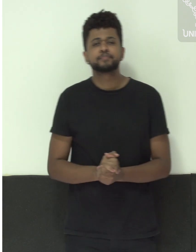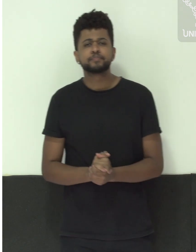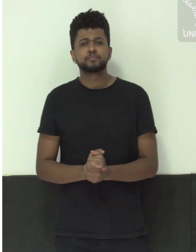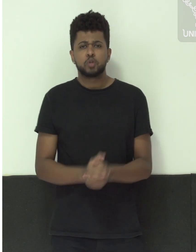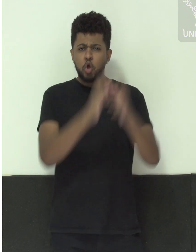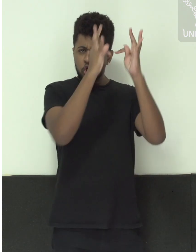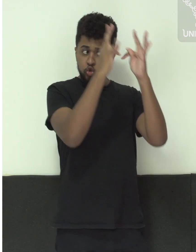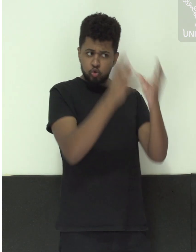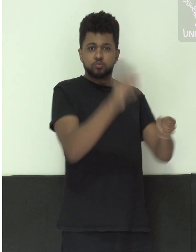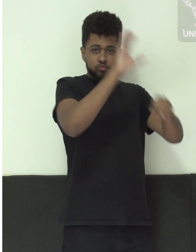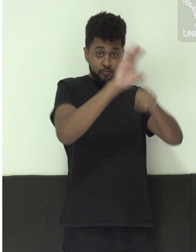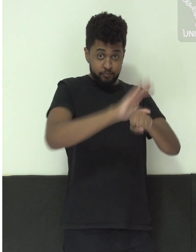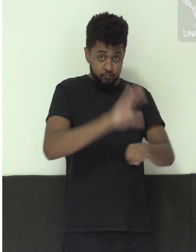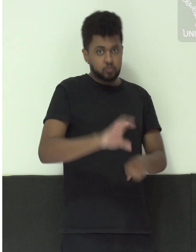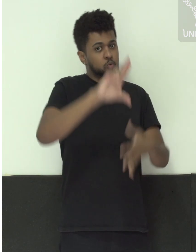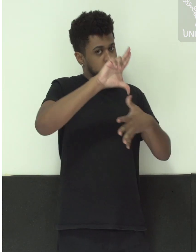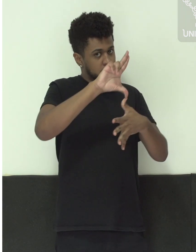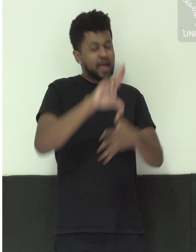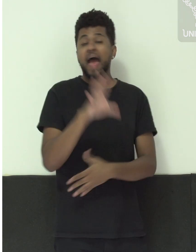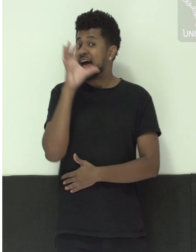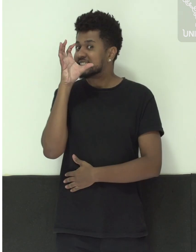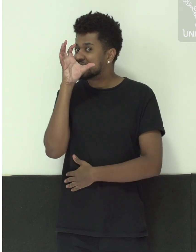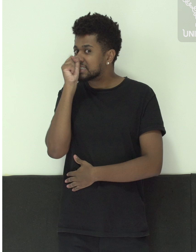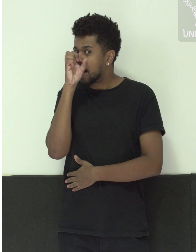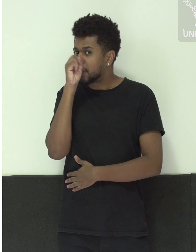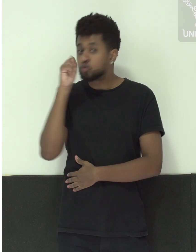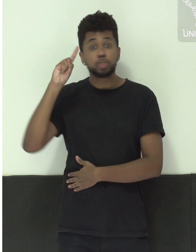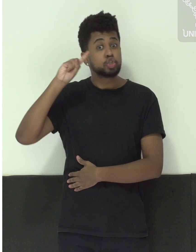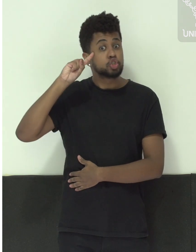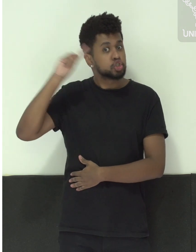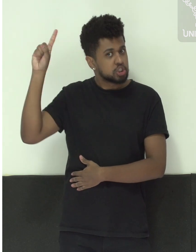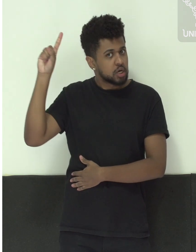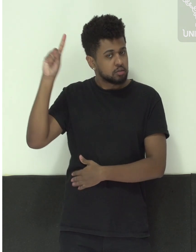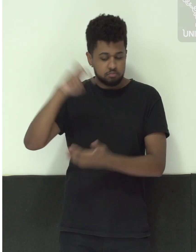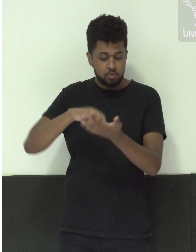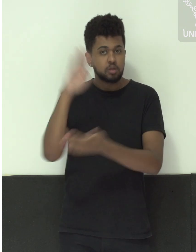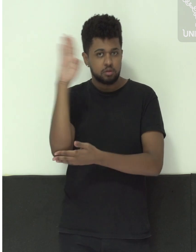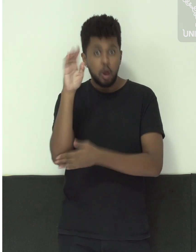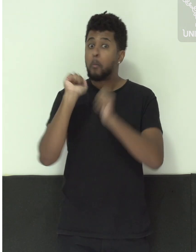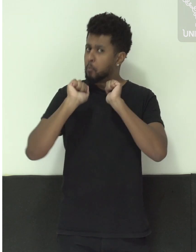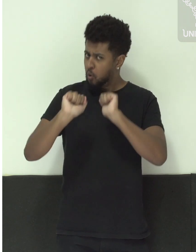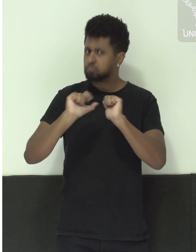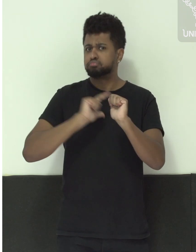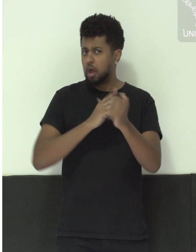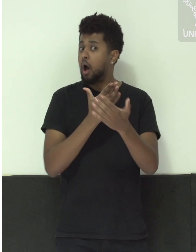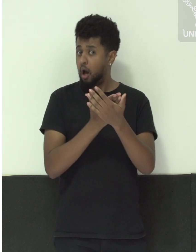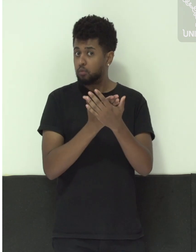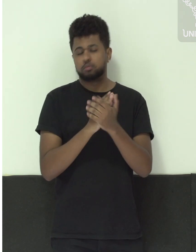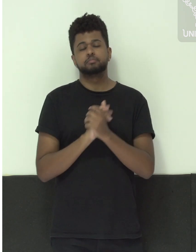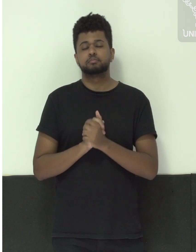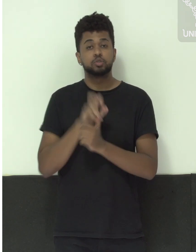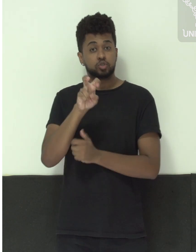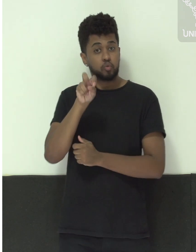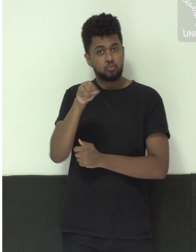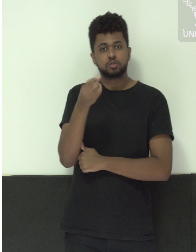Para todos os cursos da UNILA, o sábado e horário diurno é considerado dia letivo.